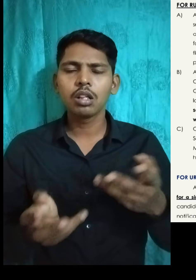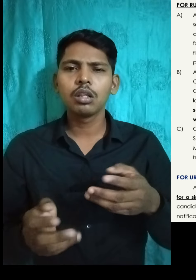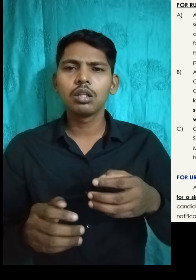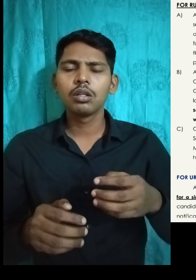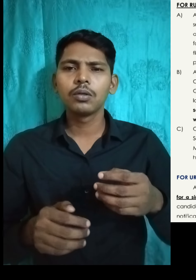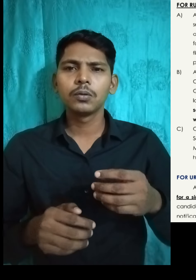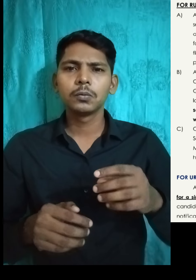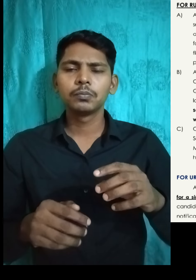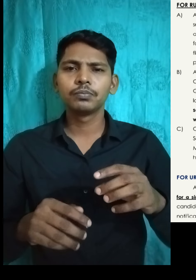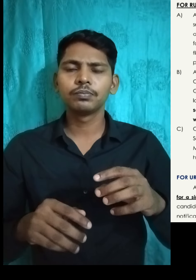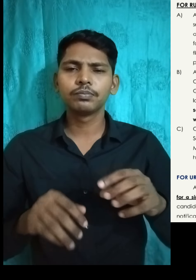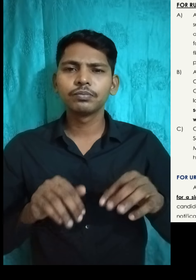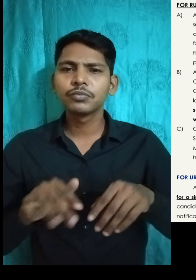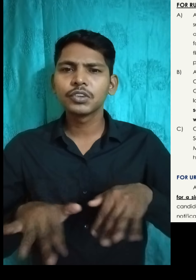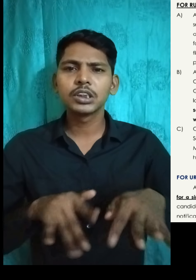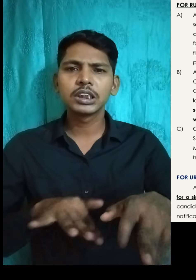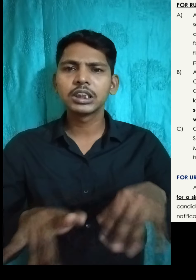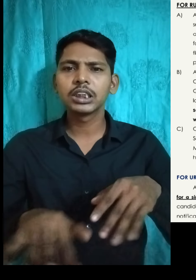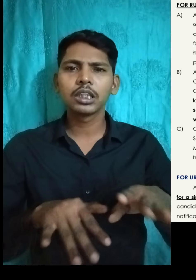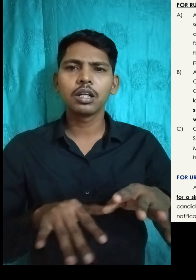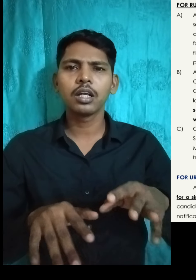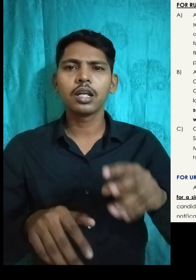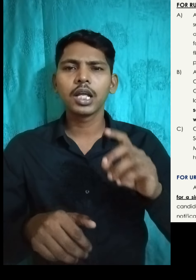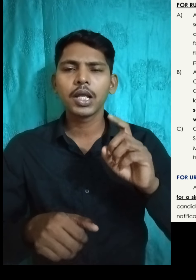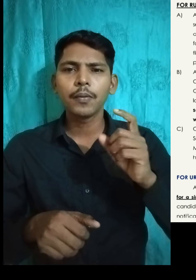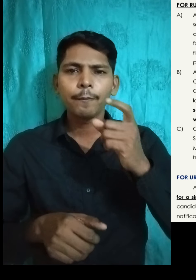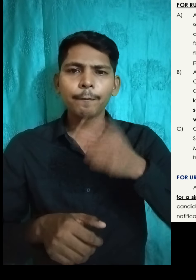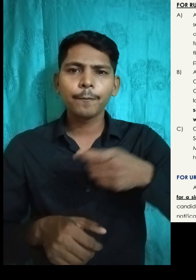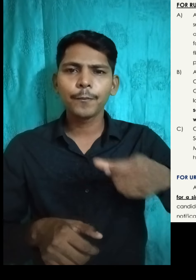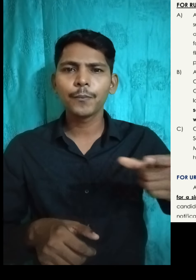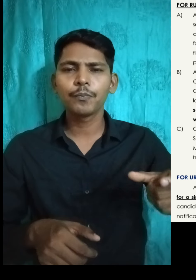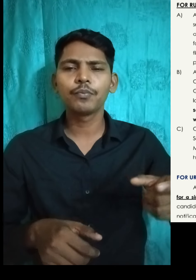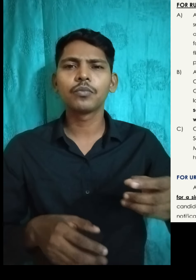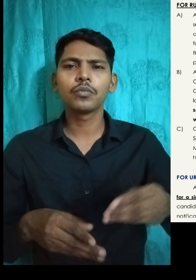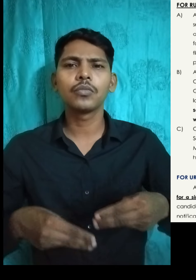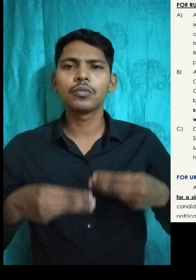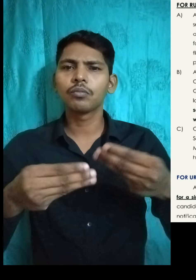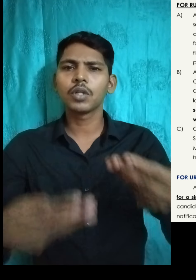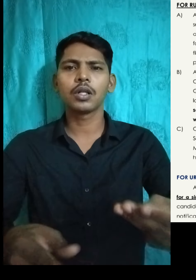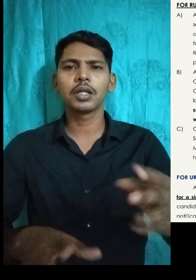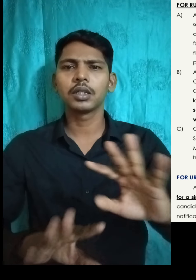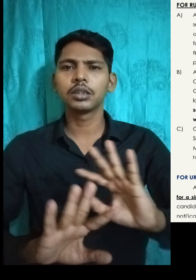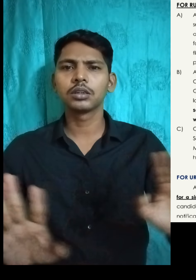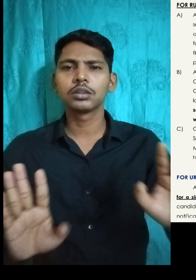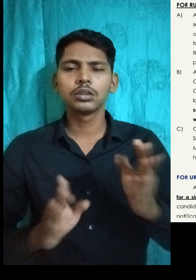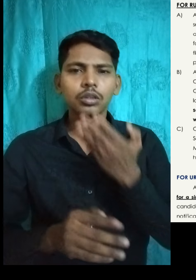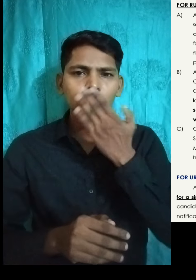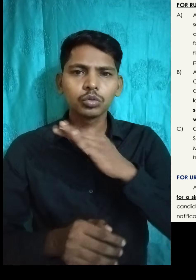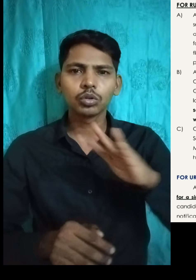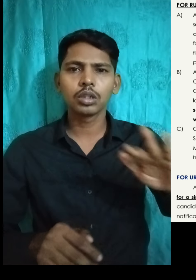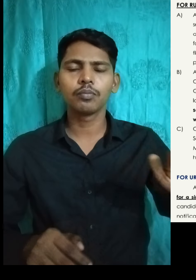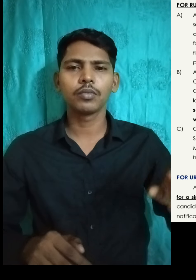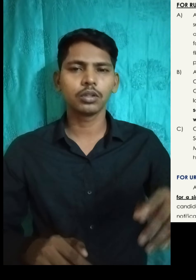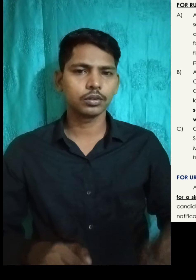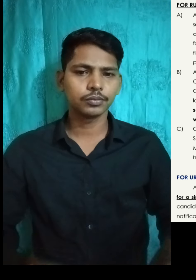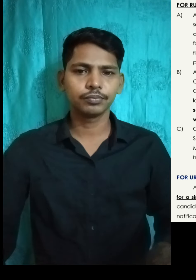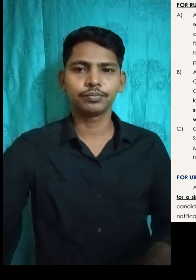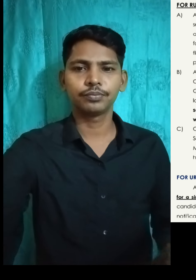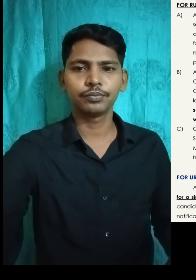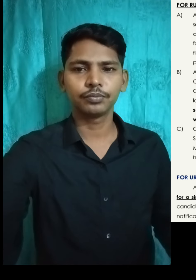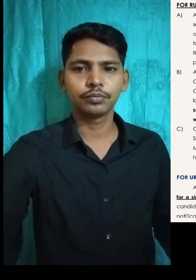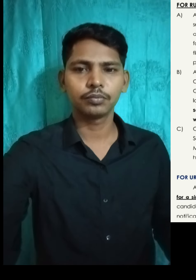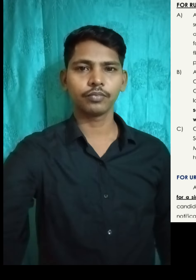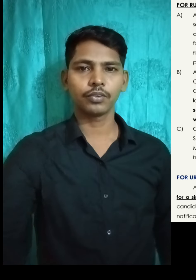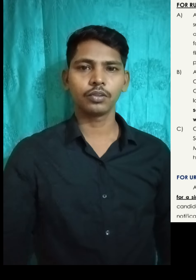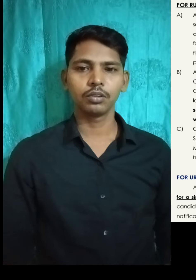में ग्रामीण क्षेत्र से आने वाले गरीब परिवार के बच्चों, आप सभी ध्यान दें कि आप अवश्य